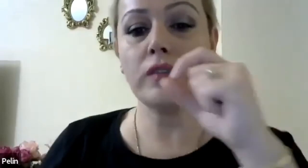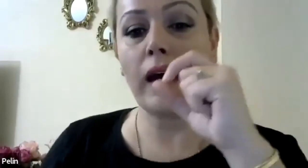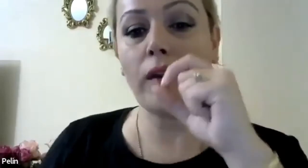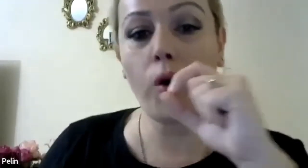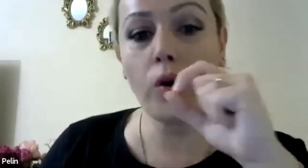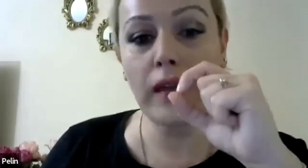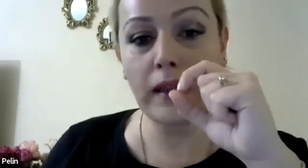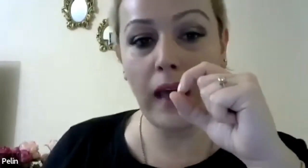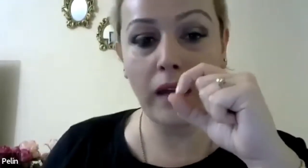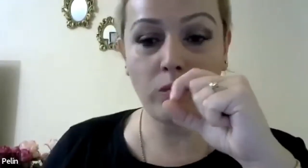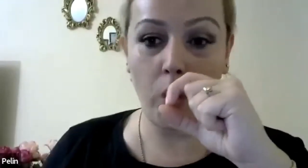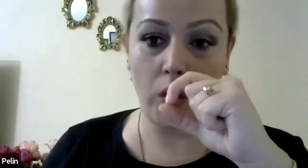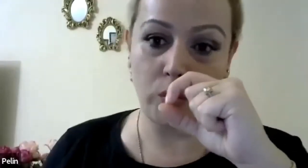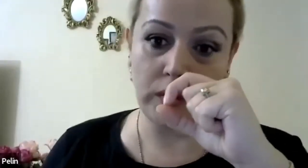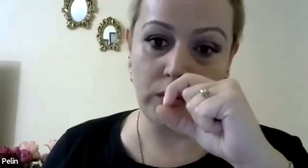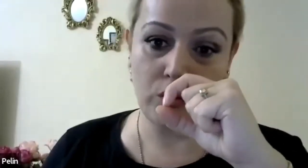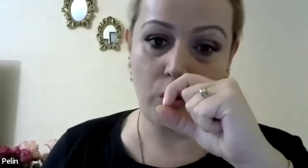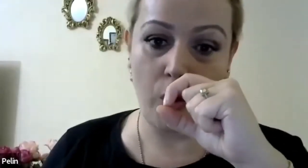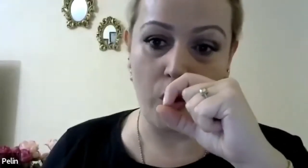o derken böyle kullanıyoruz. O.